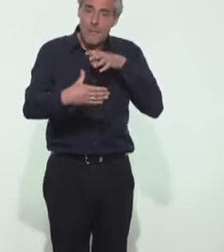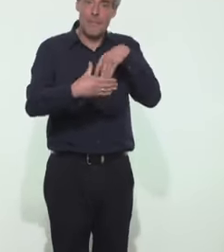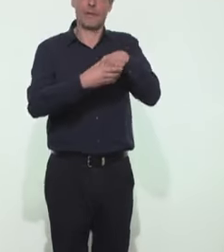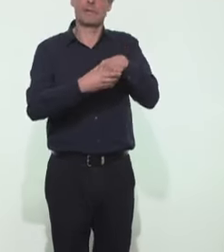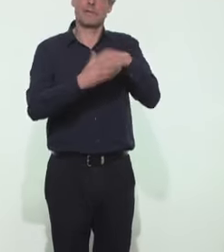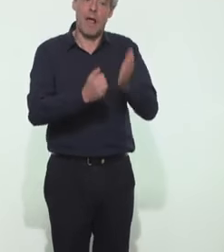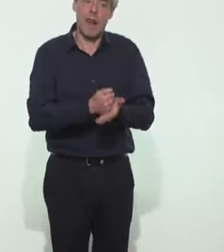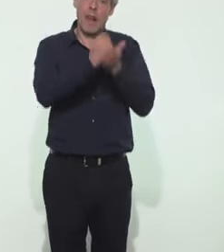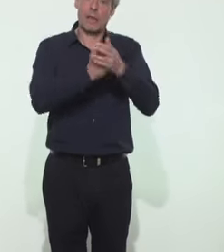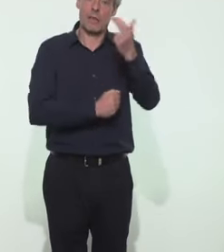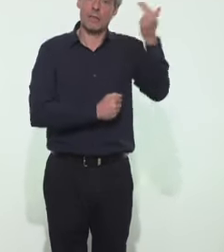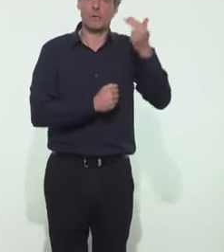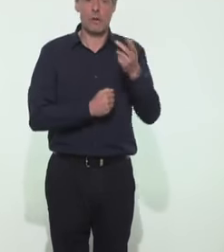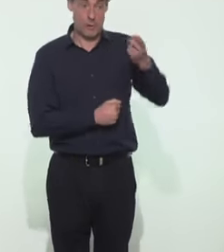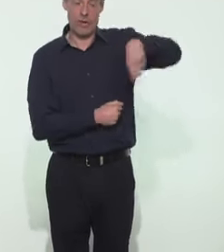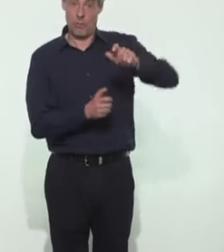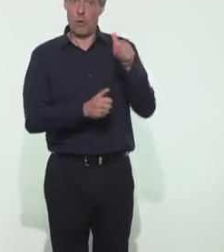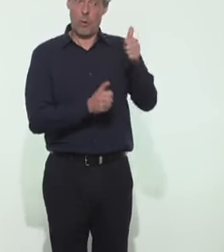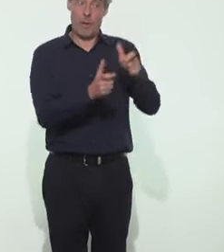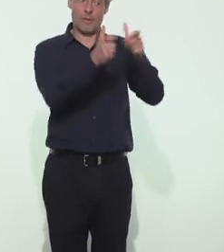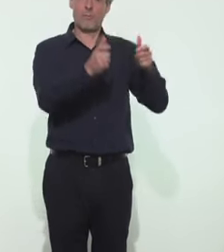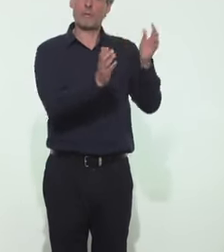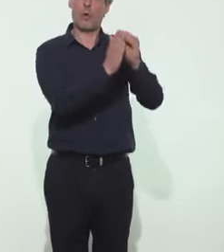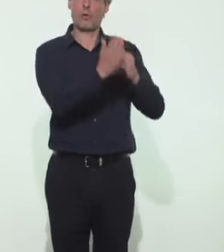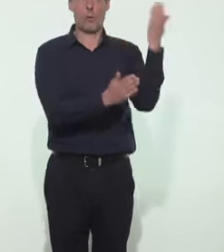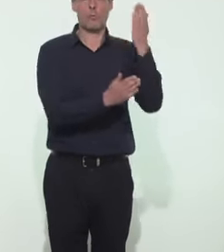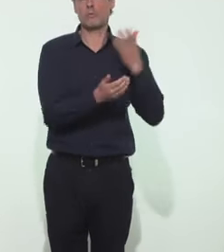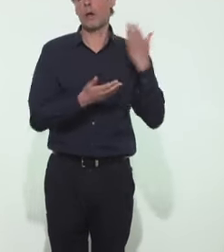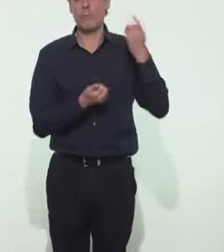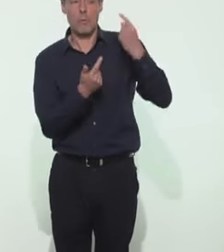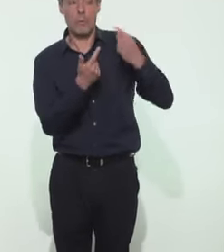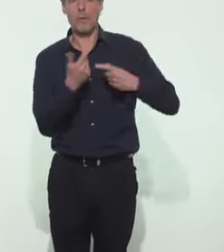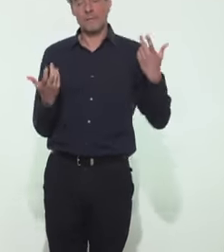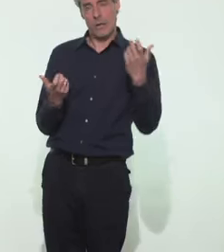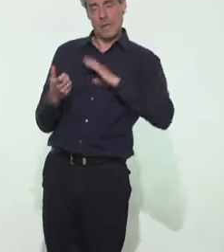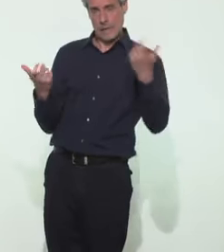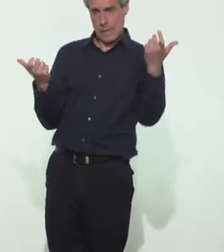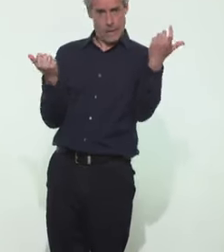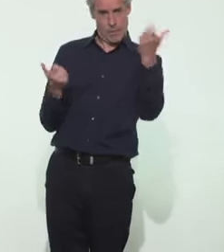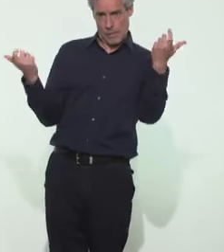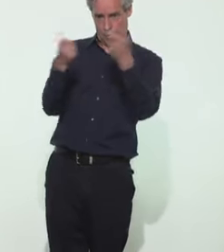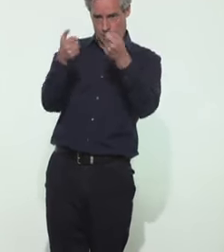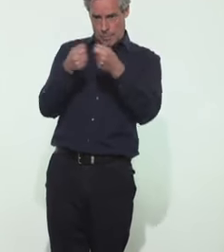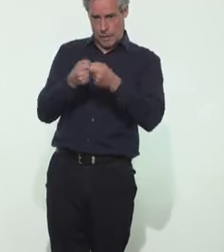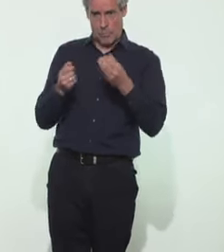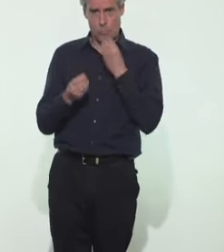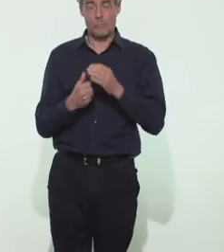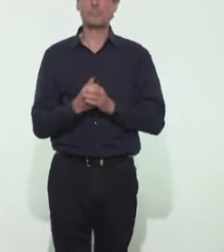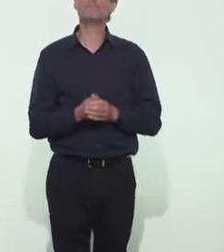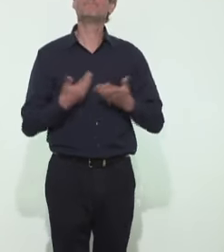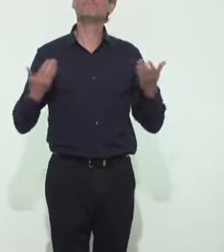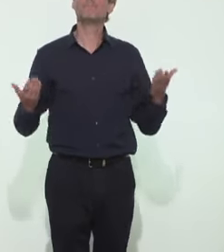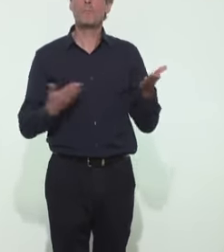et il faut que les établissements et inscrivent aussi leurs besoins pour pouvoir ainsi répondre à l'ensemble des besoins mais